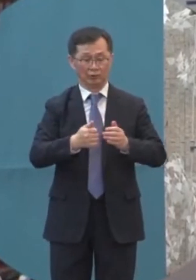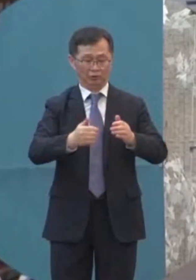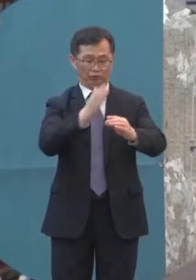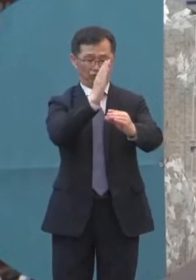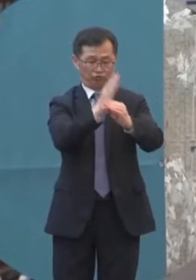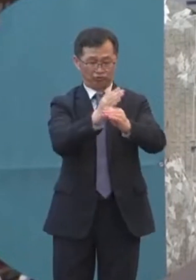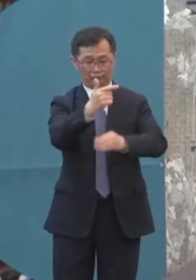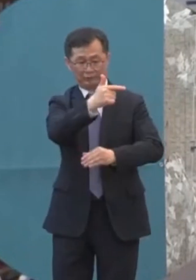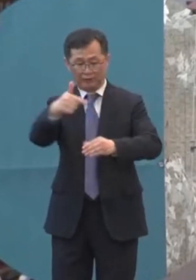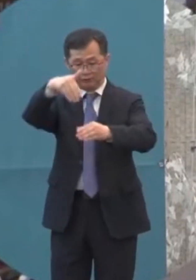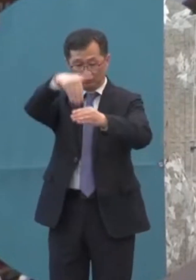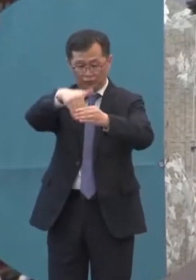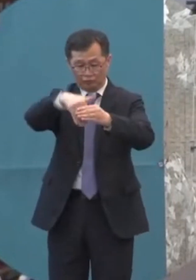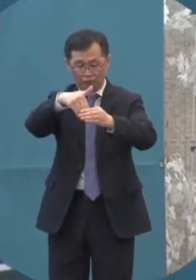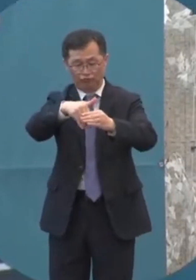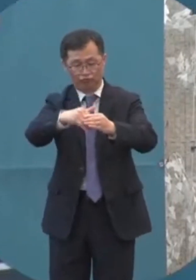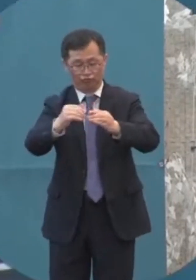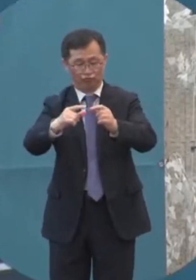중대선거구로 바꾸고 싶었어요.